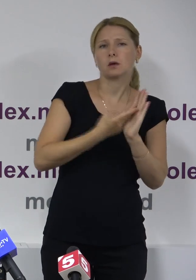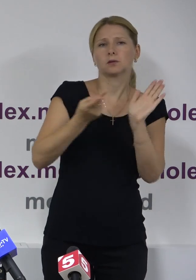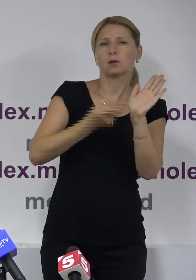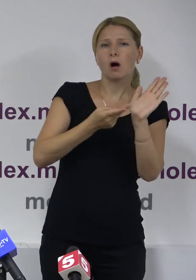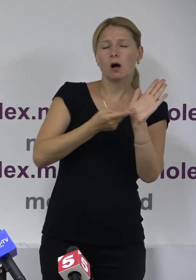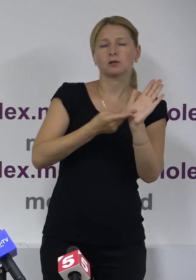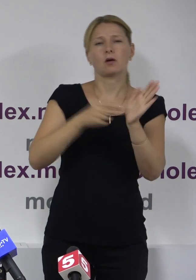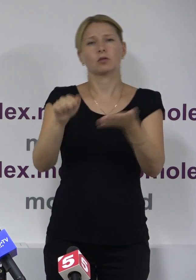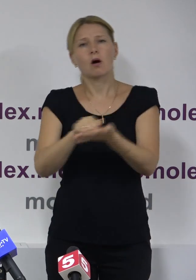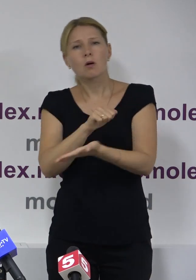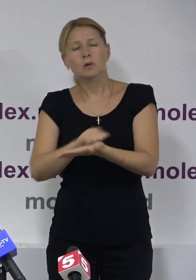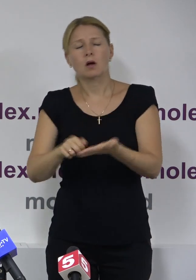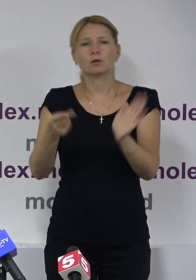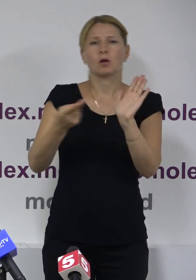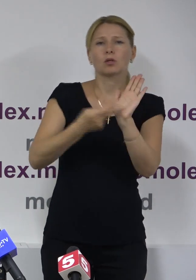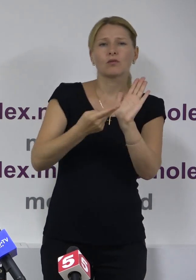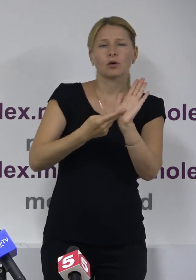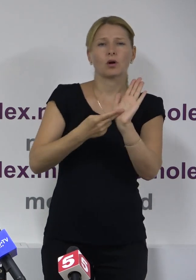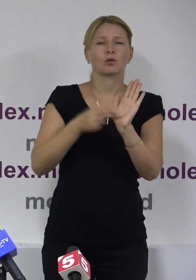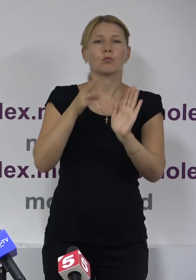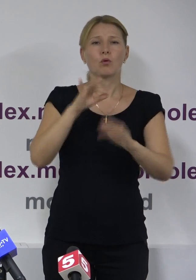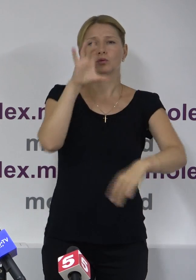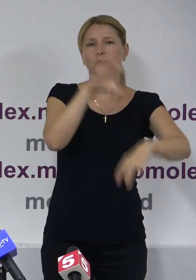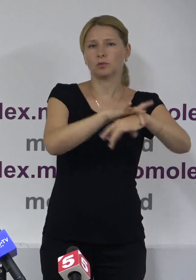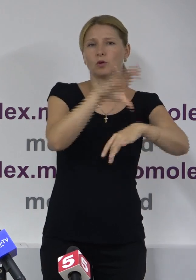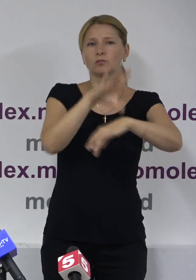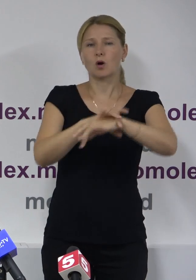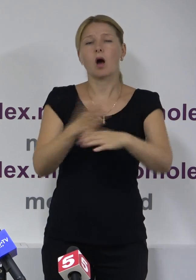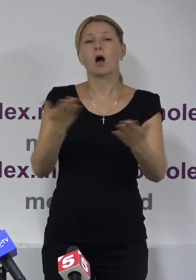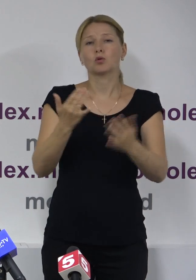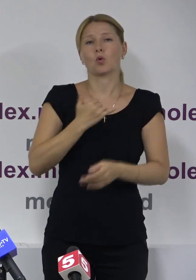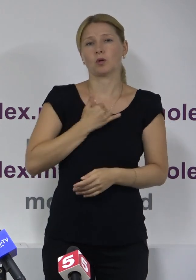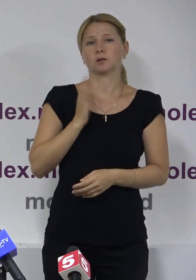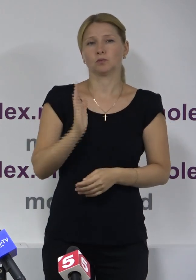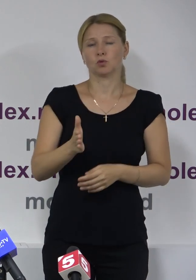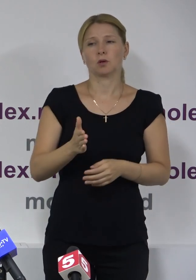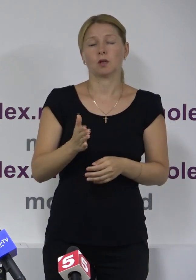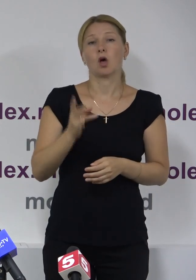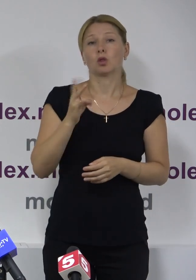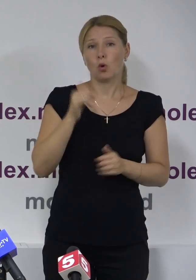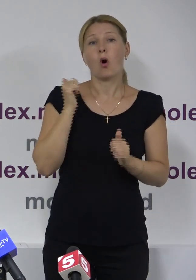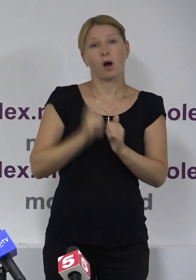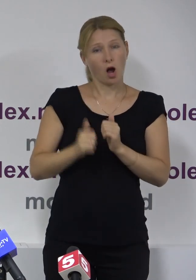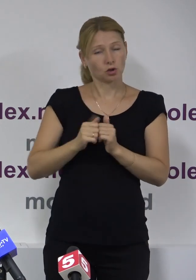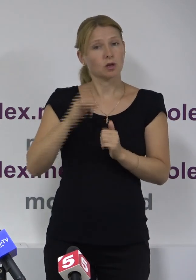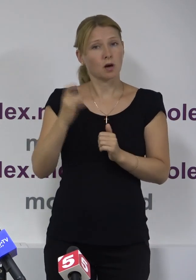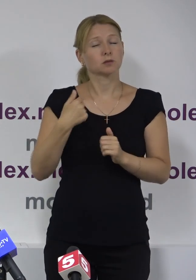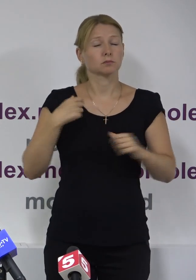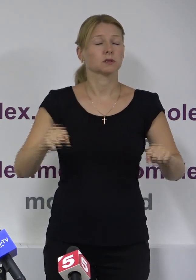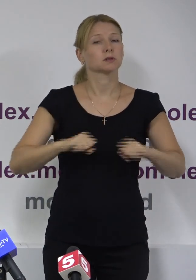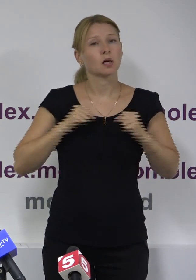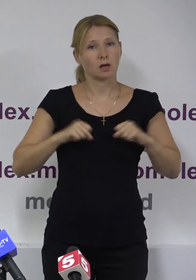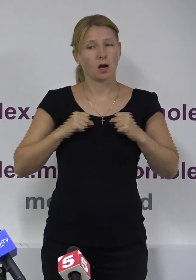dovezi, acte doveditoare pentru constatările pe care le vom realiza, însă de fiecare dată încercăm să